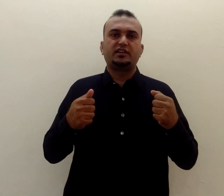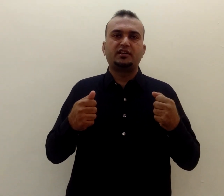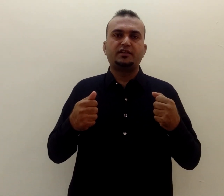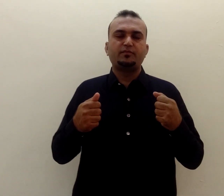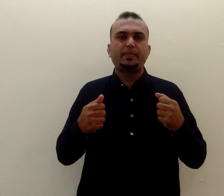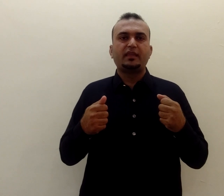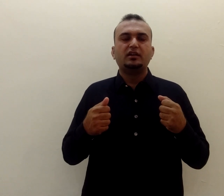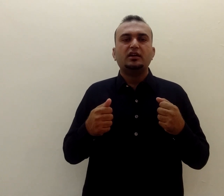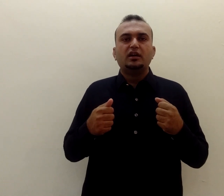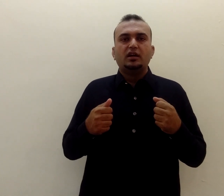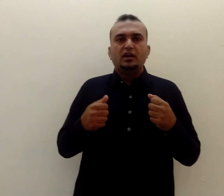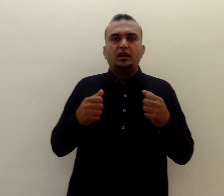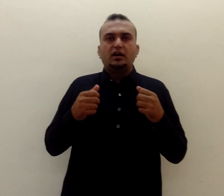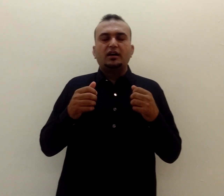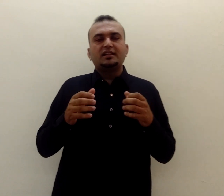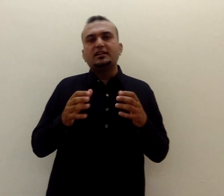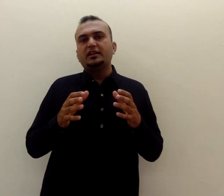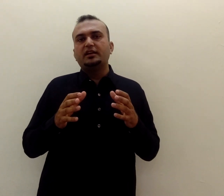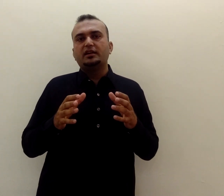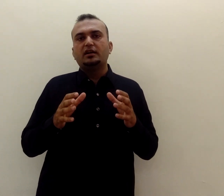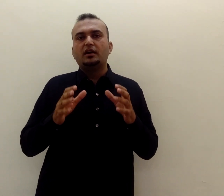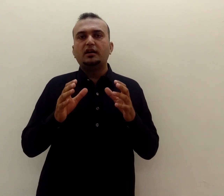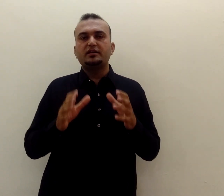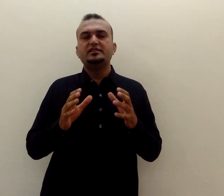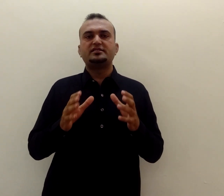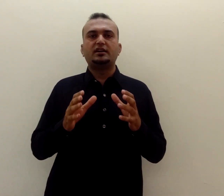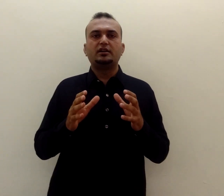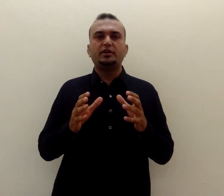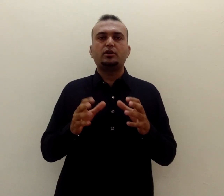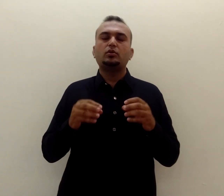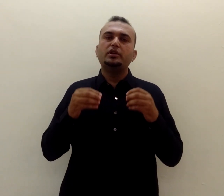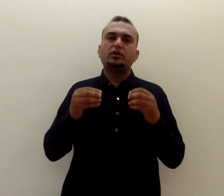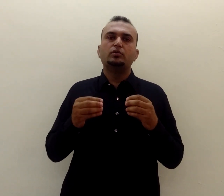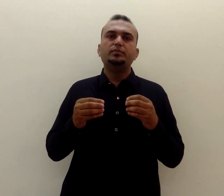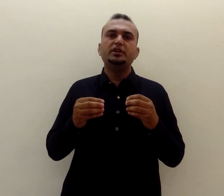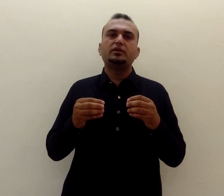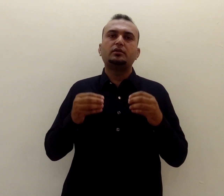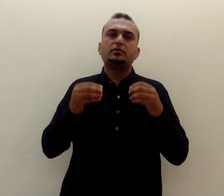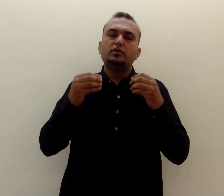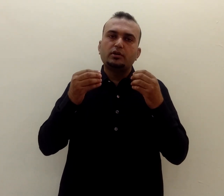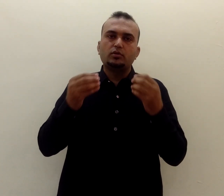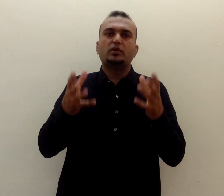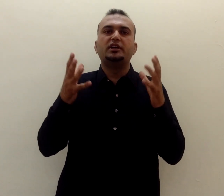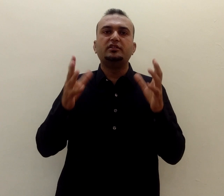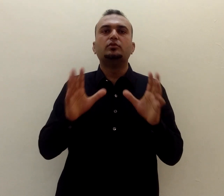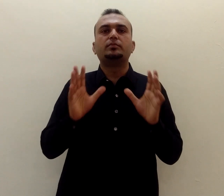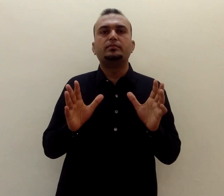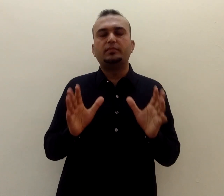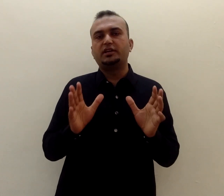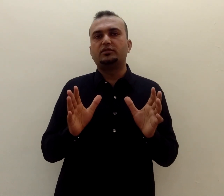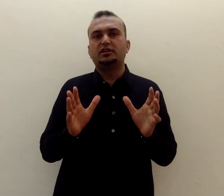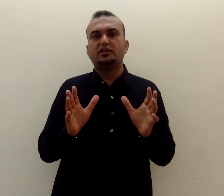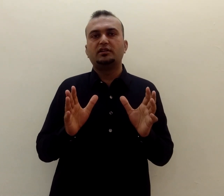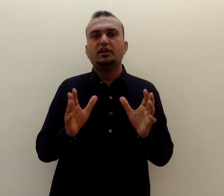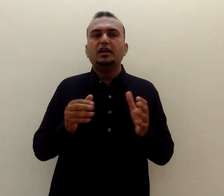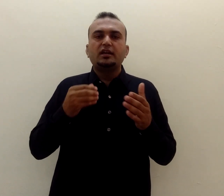करेंगे। अल्लाह ताला ने हर इंसान में कोई ना खूबी कोई ना कोई क्वालिटी जरूर पाई होती है, लेकिन